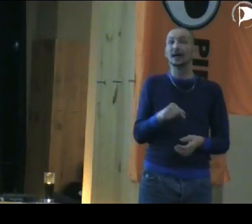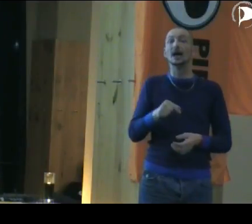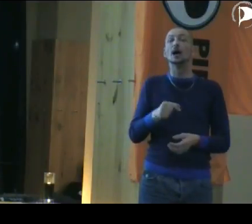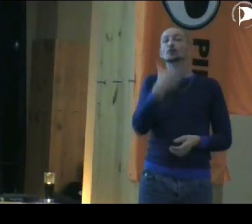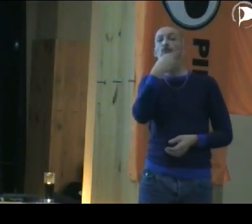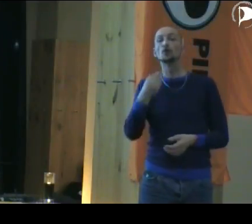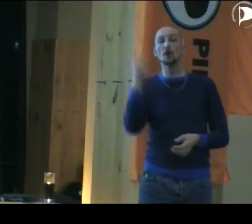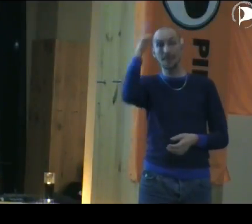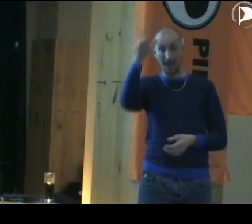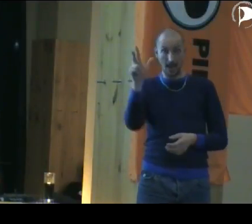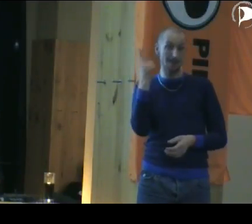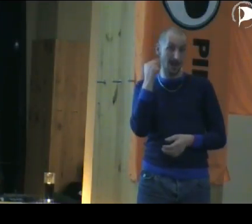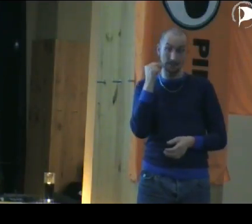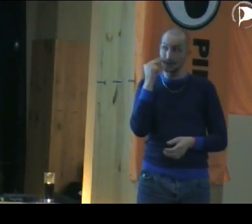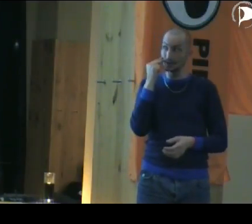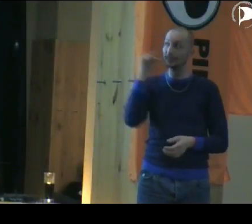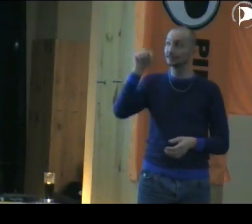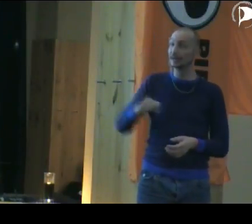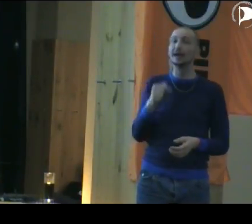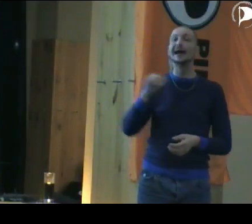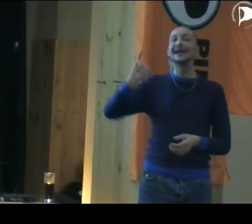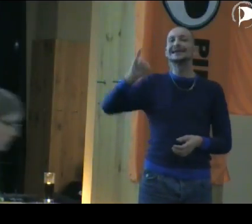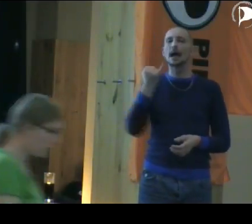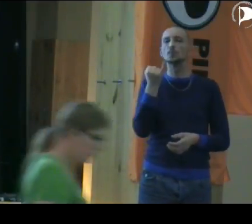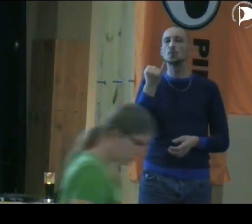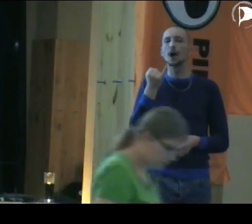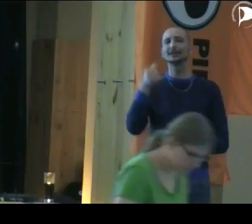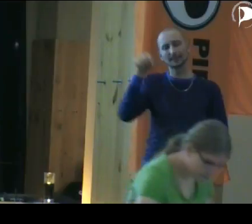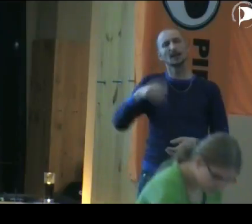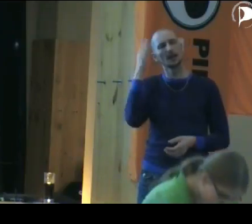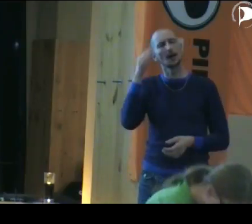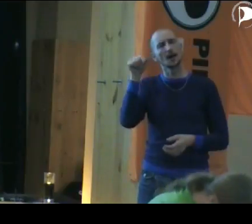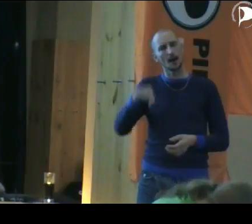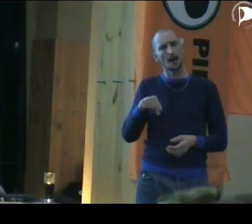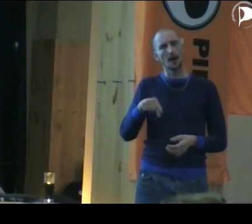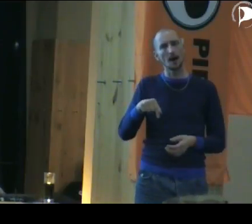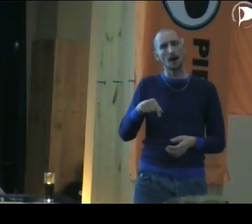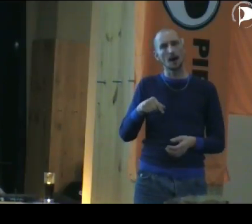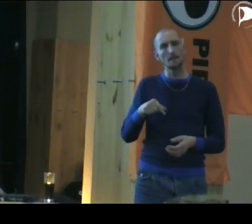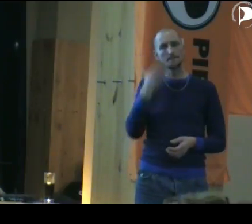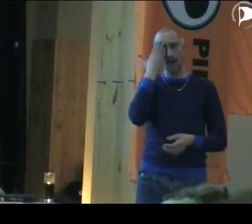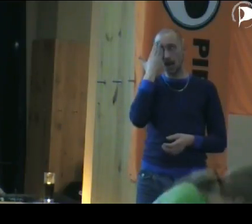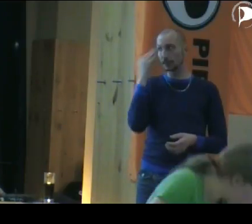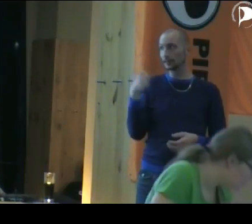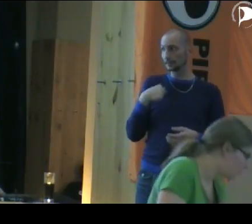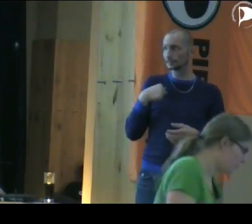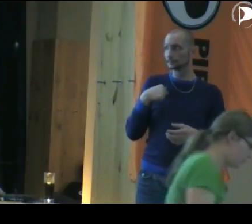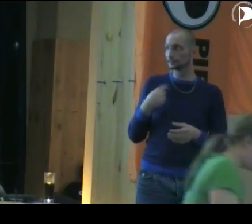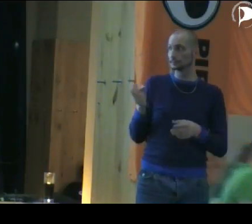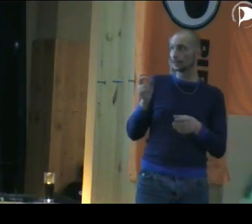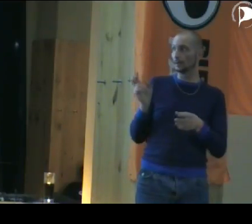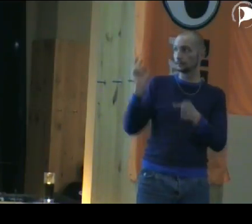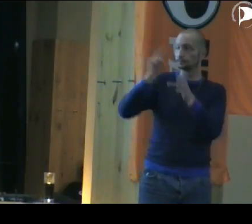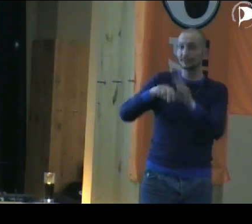januar eine piraten und aber auf mich massiv